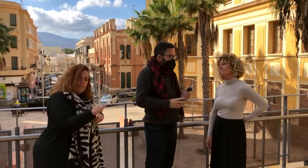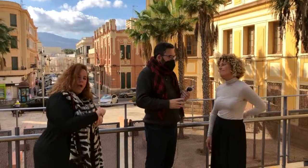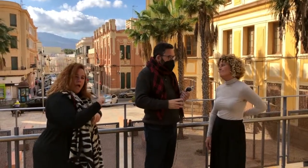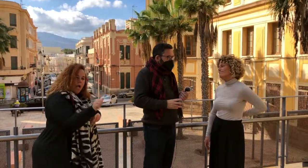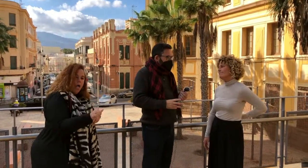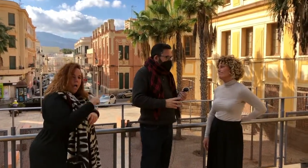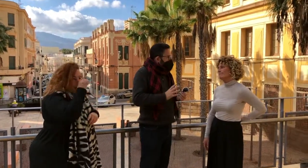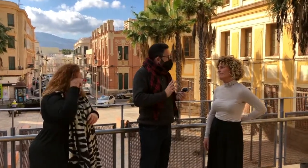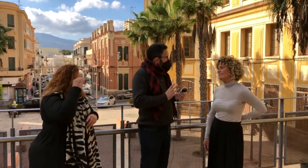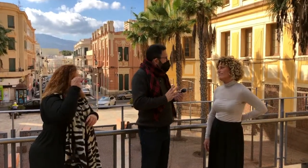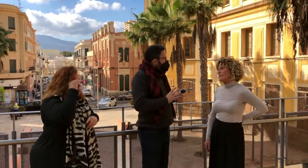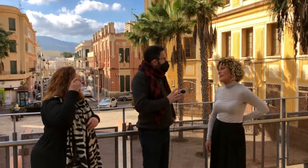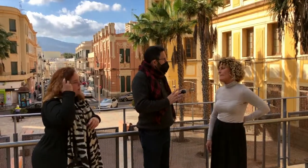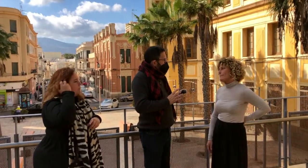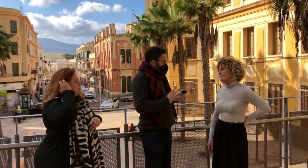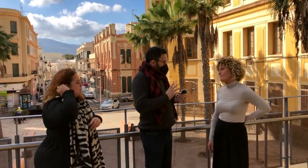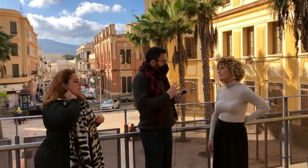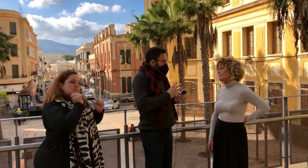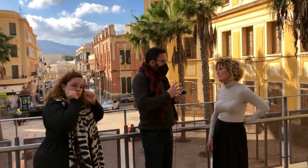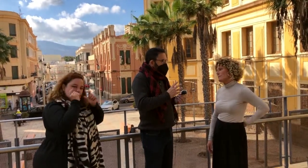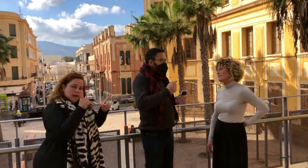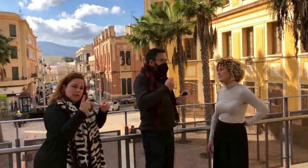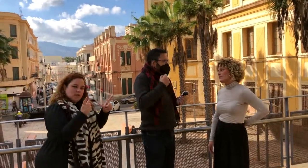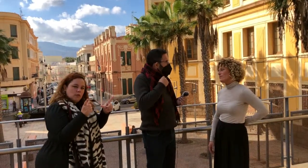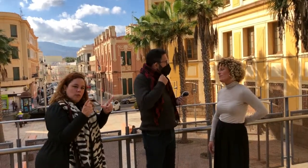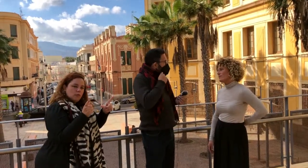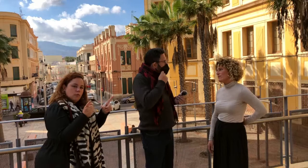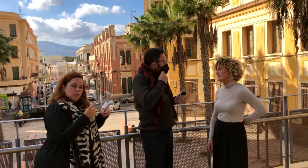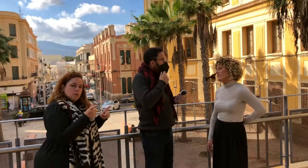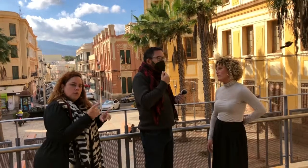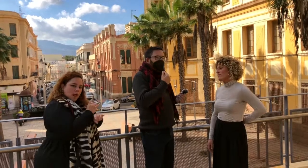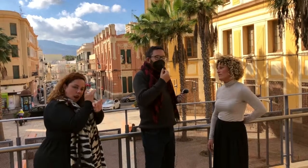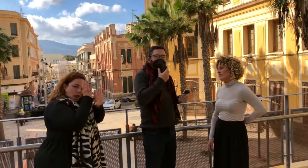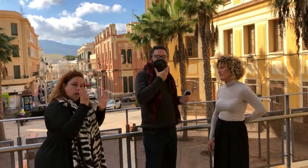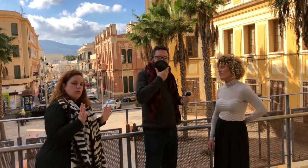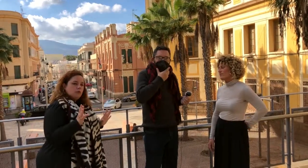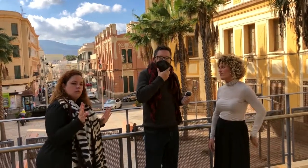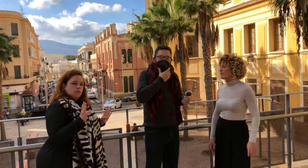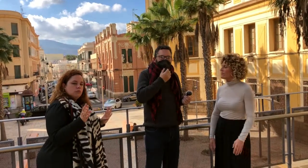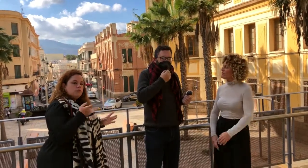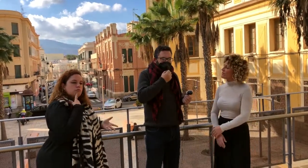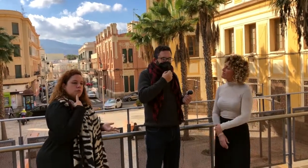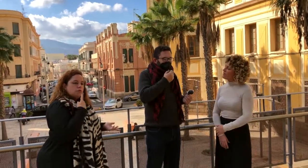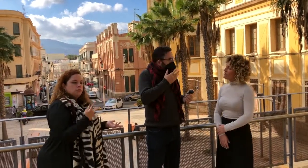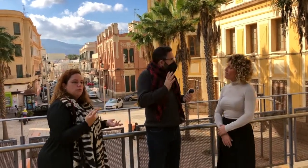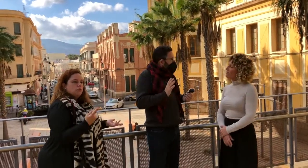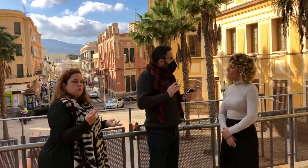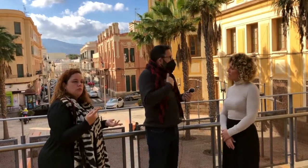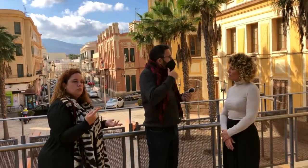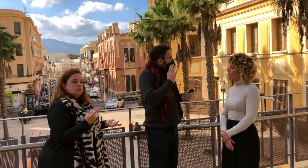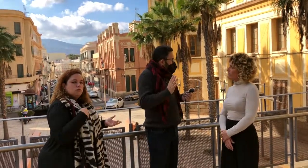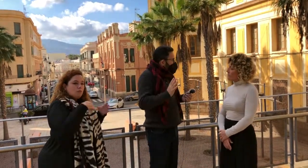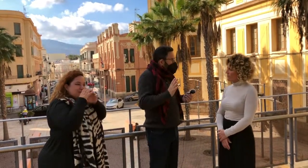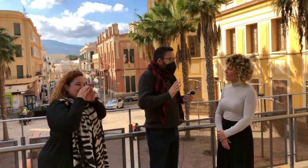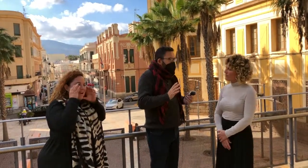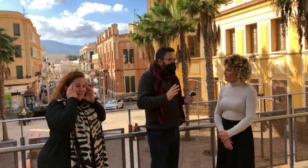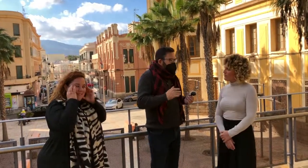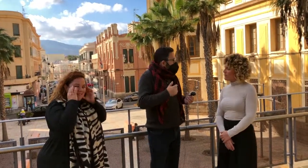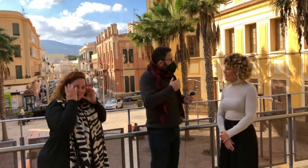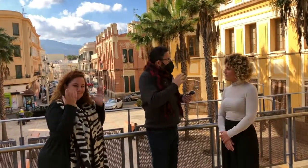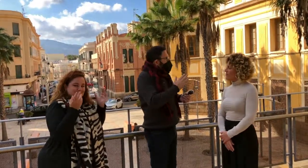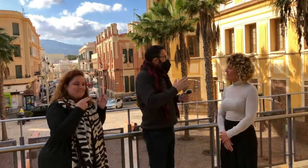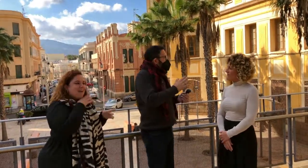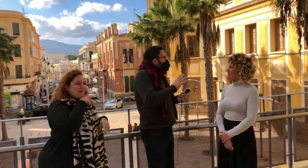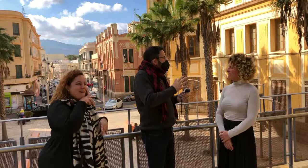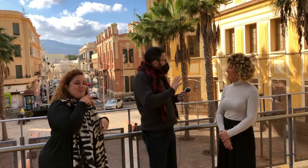aquello que decimos, les llamará la atención, y es cierto, la dificultad, claro, yo estoy hablando con esta mascarilla, además negra, yo